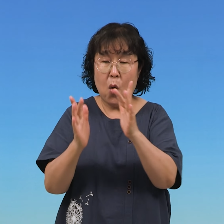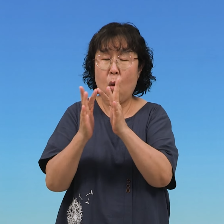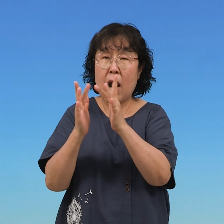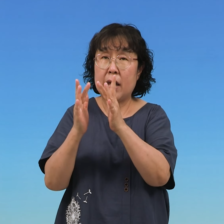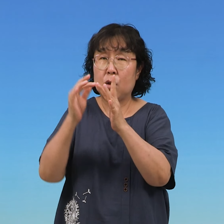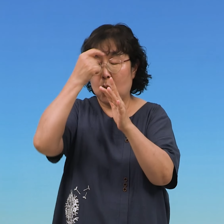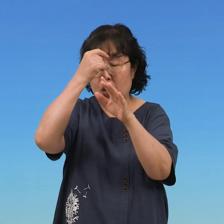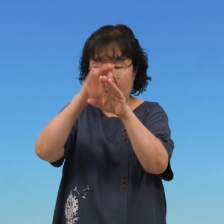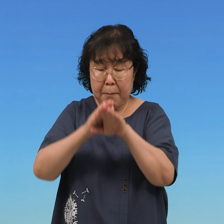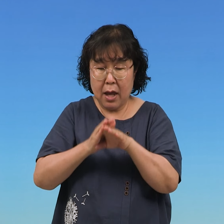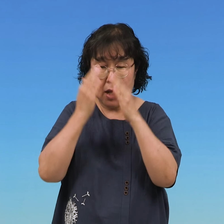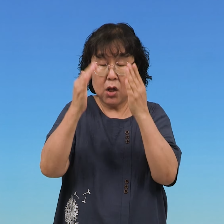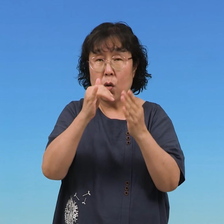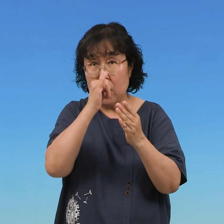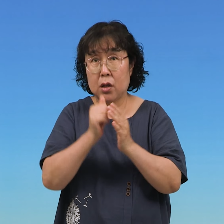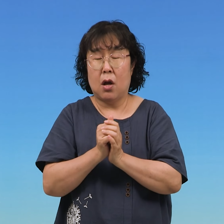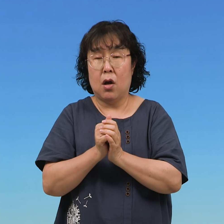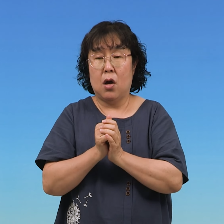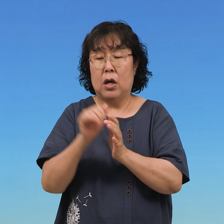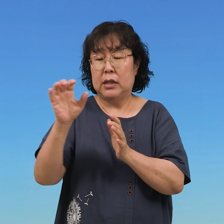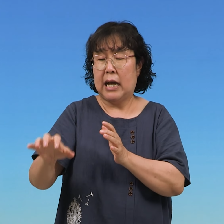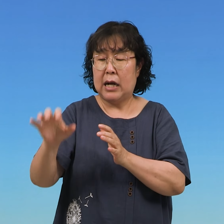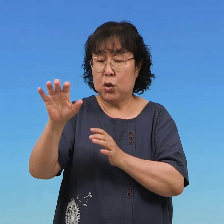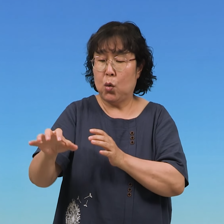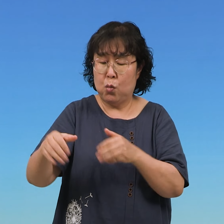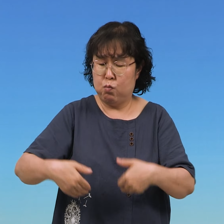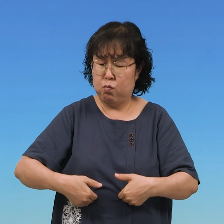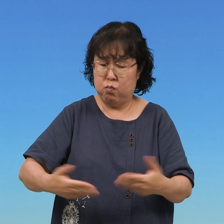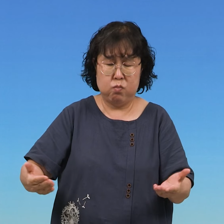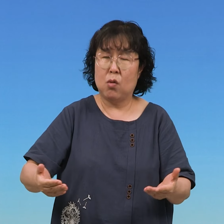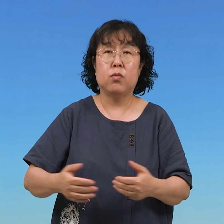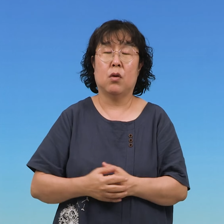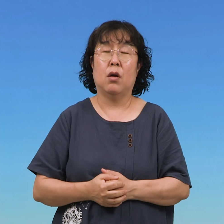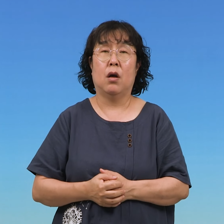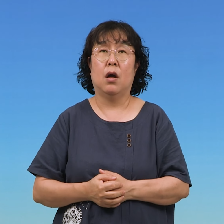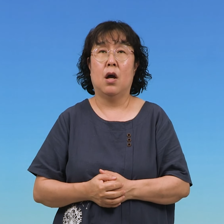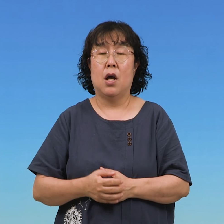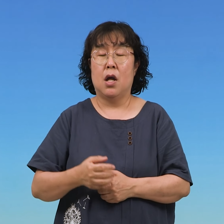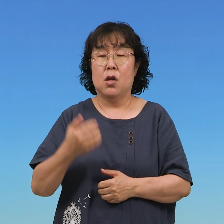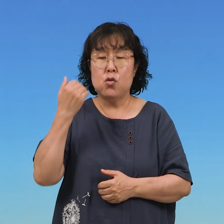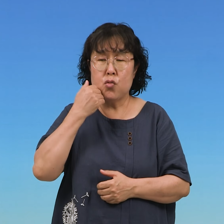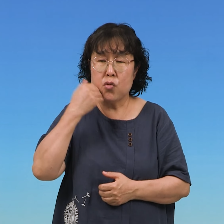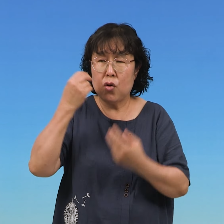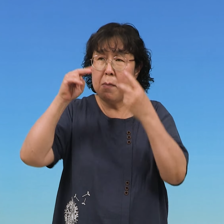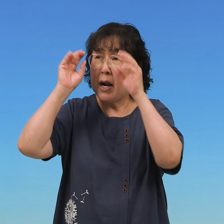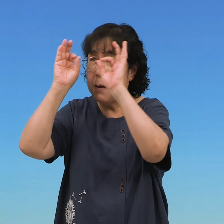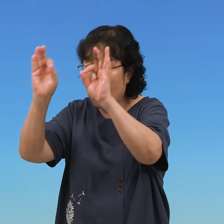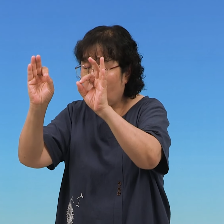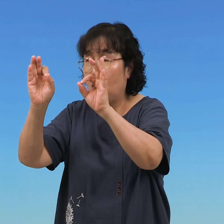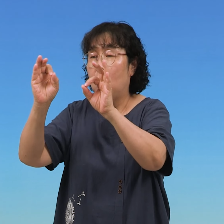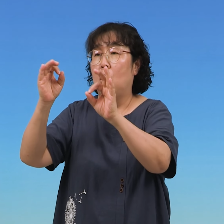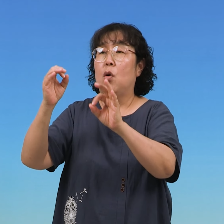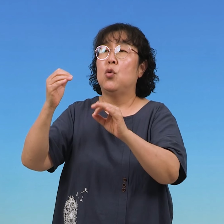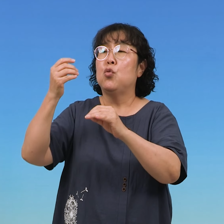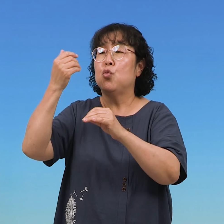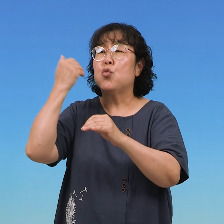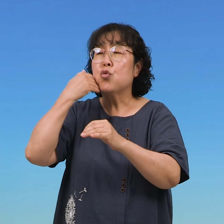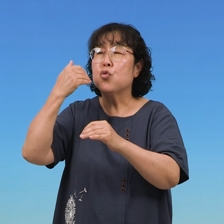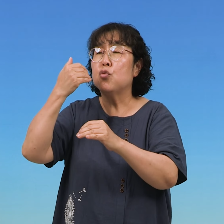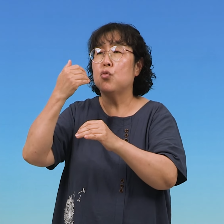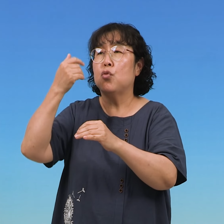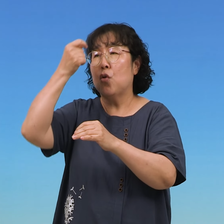장소가 아니래요. 예배는 누구를 경배하느냐의 문제래요. 예배는 누구를 집중하느냐의 문제래요. 이 두 번째 동전의 다른